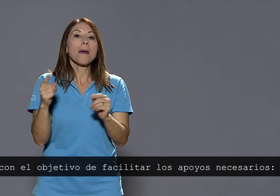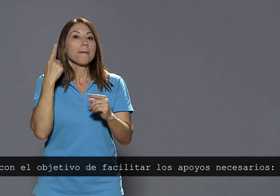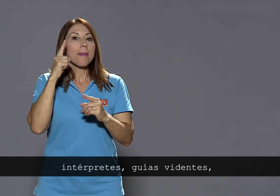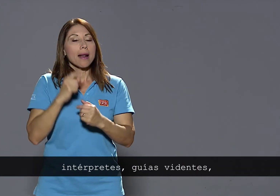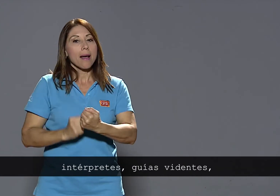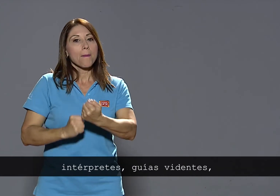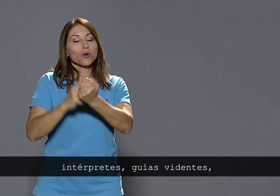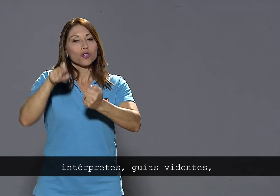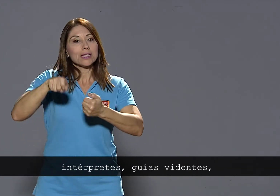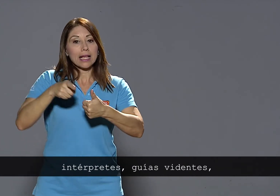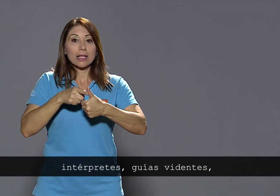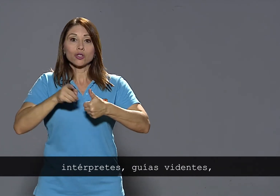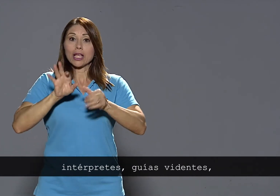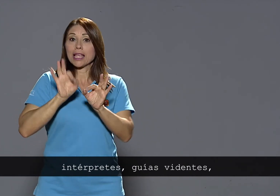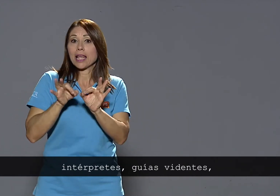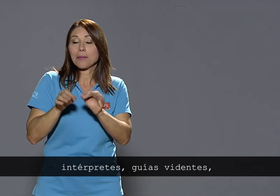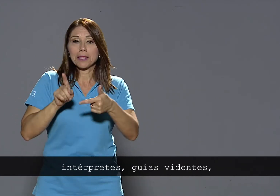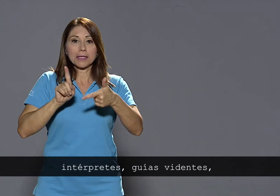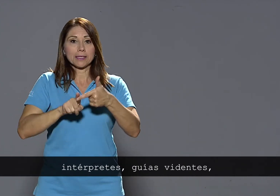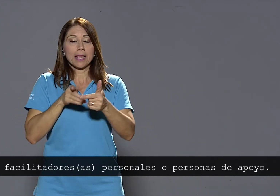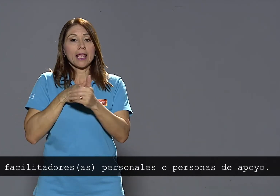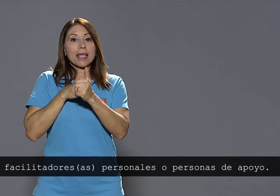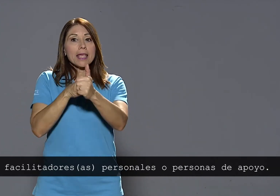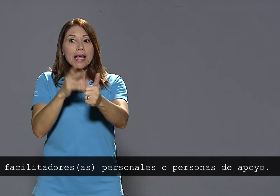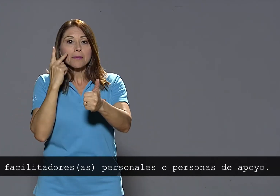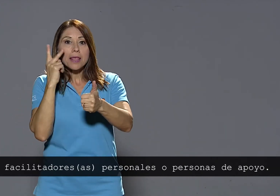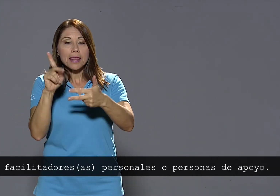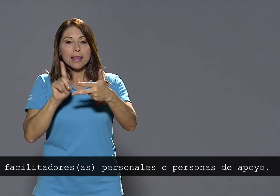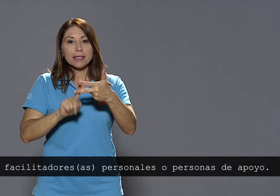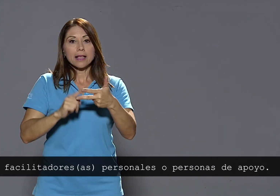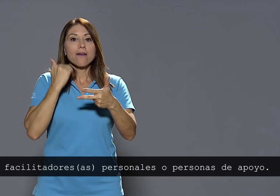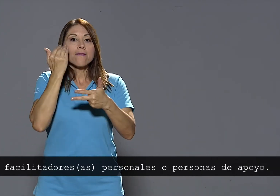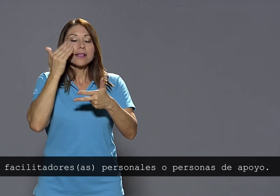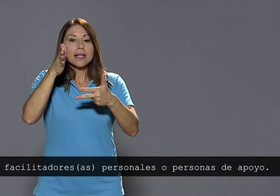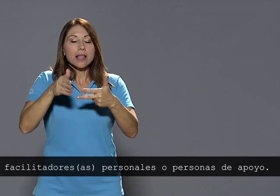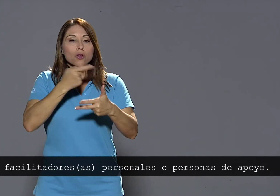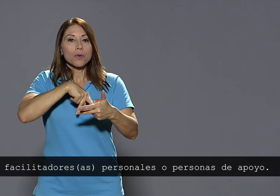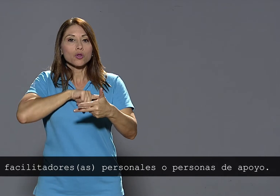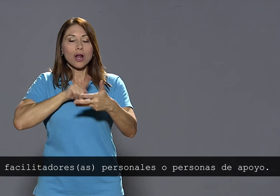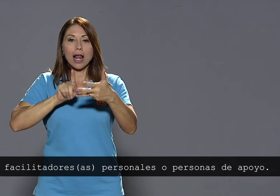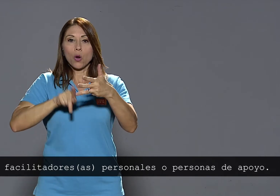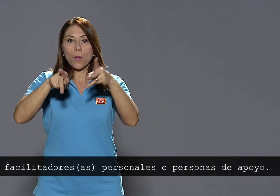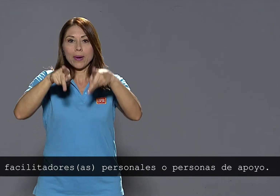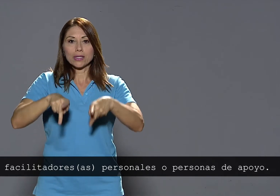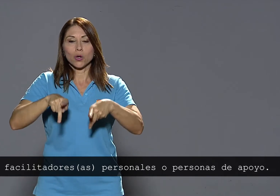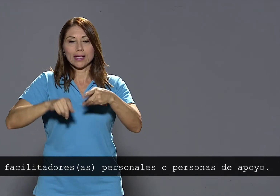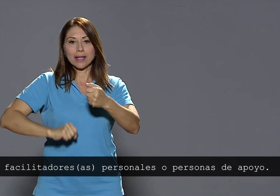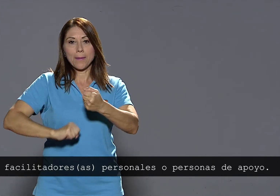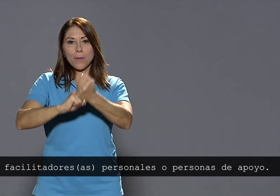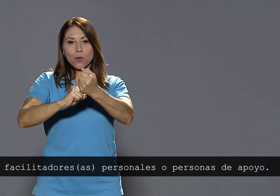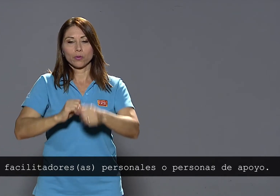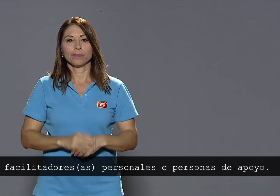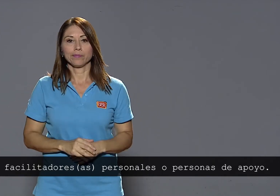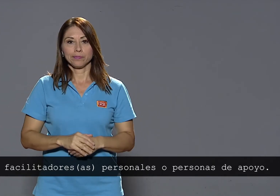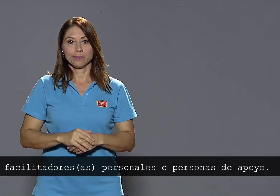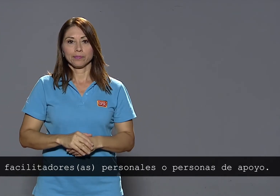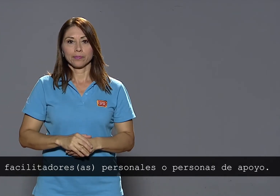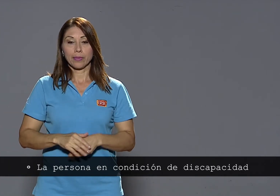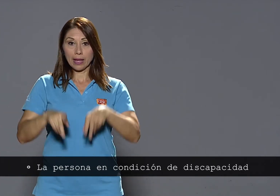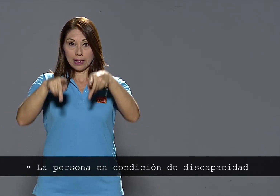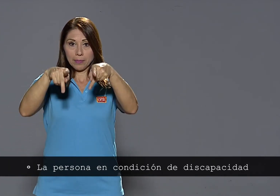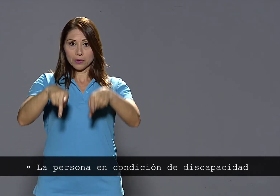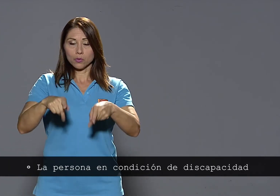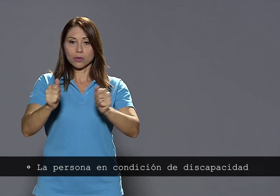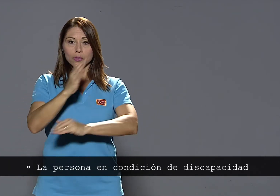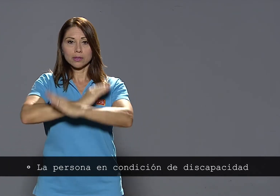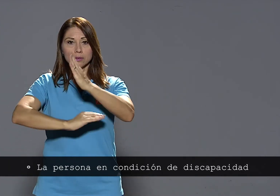necesarios: intérpretes, guías videntes, facilitadores o facilitadoras personales o personas de apoyo.